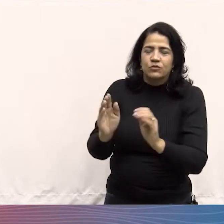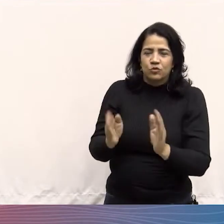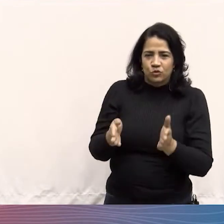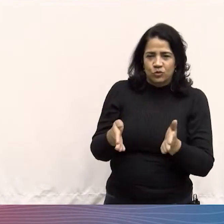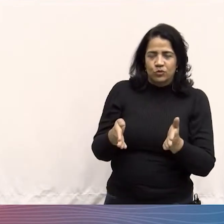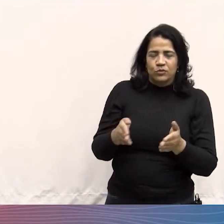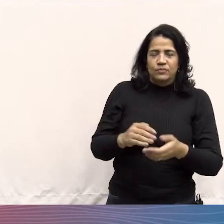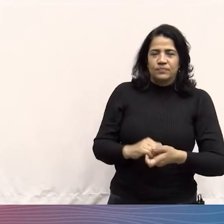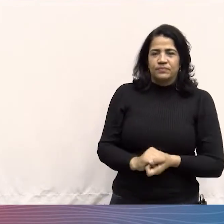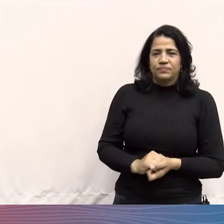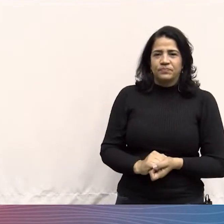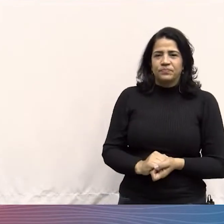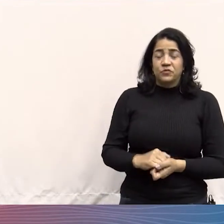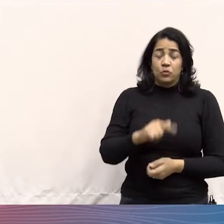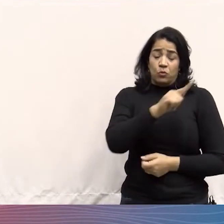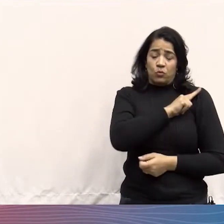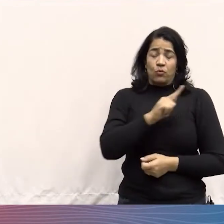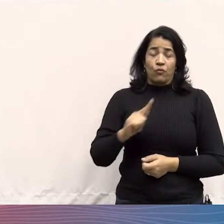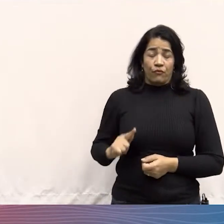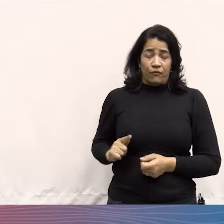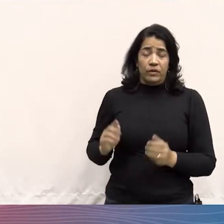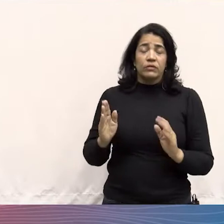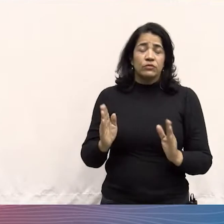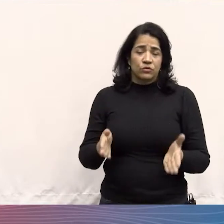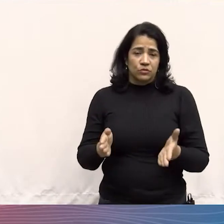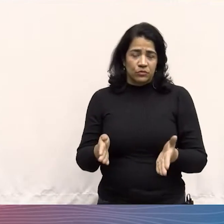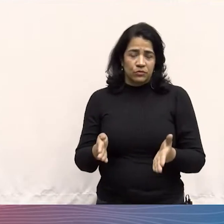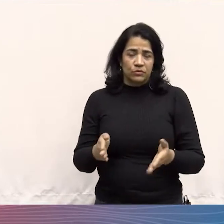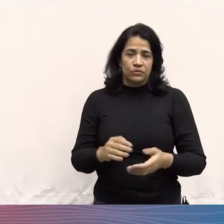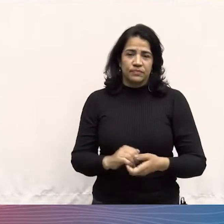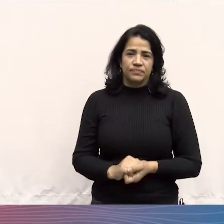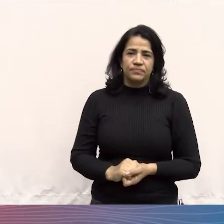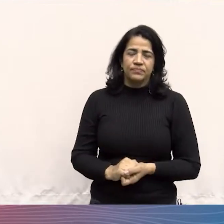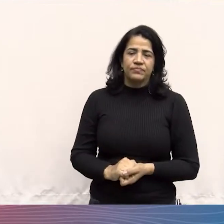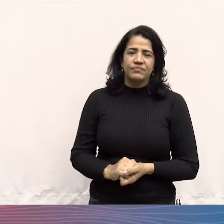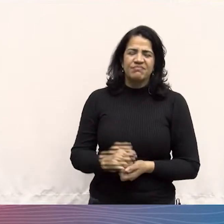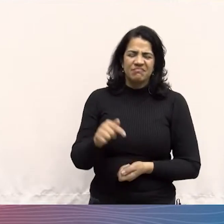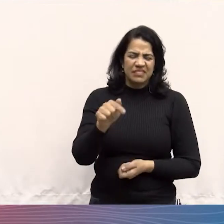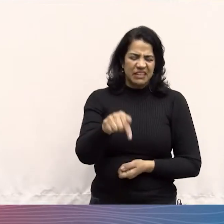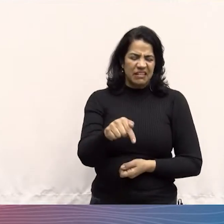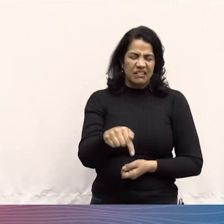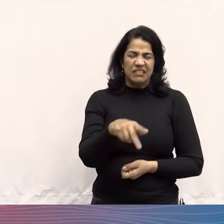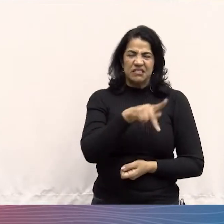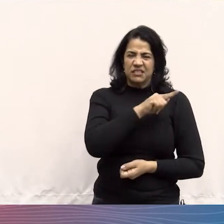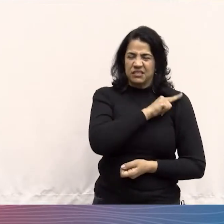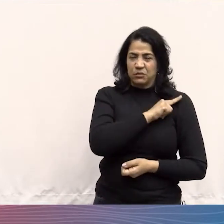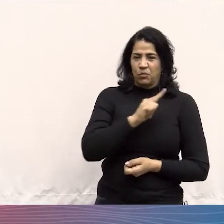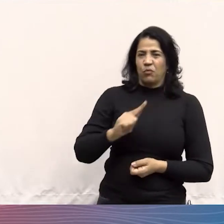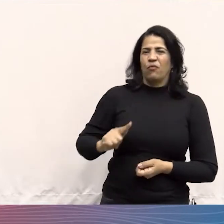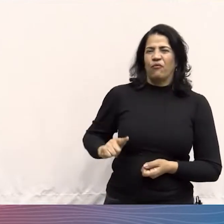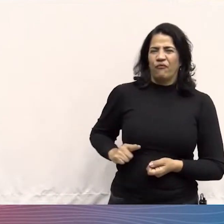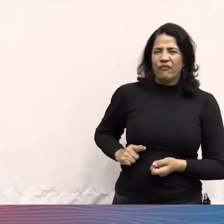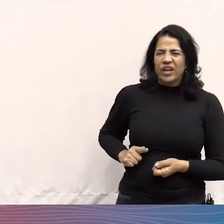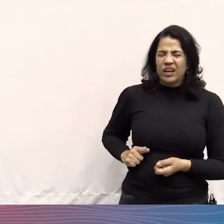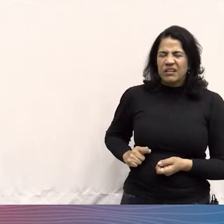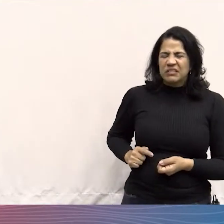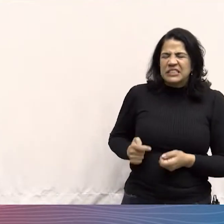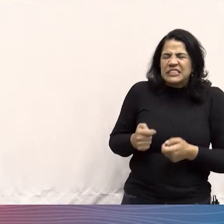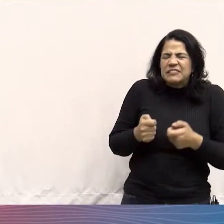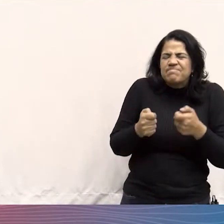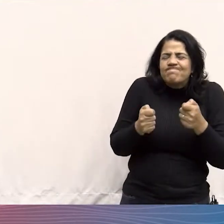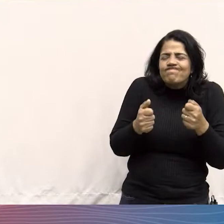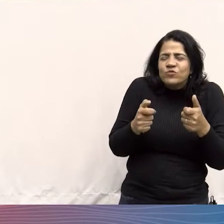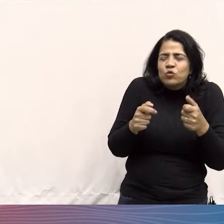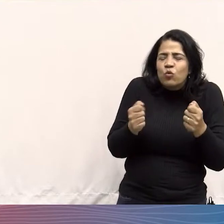eles, governo de hoje. Mas esse governo de hoje está muito no fim de